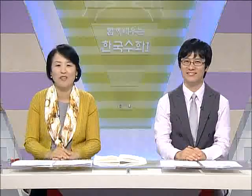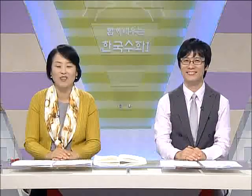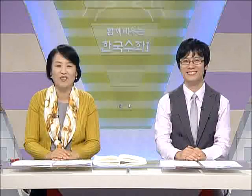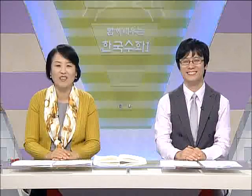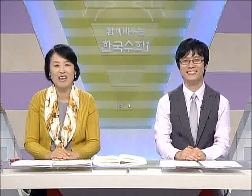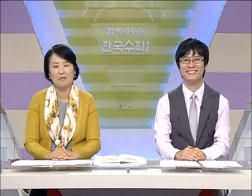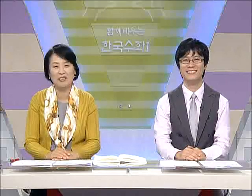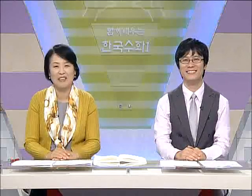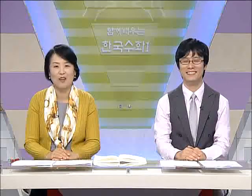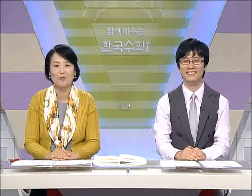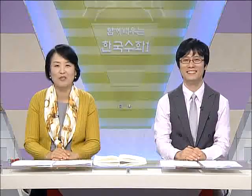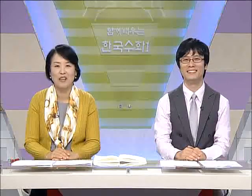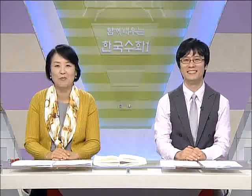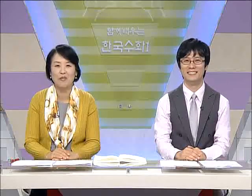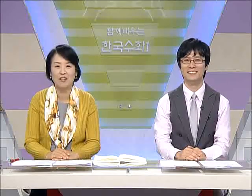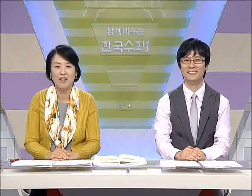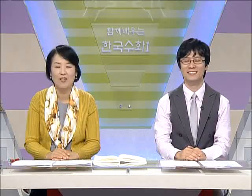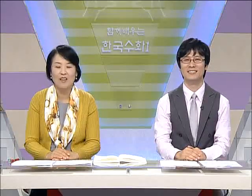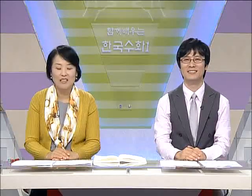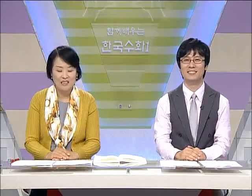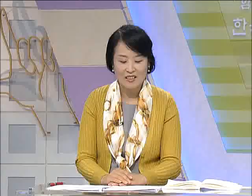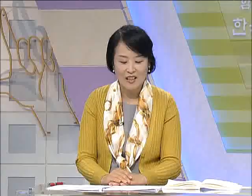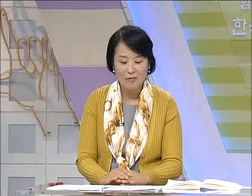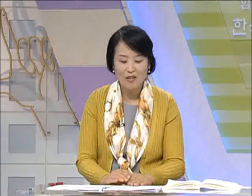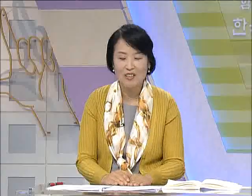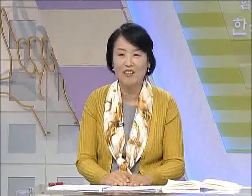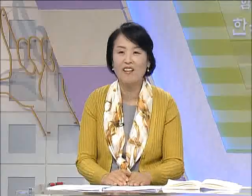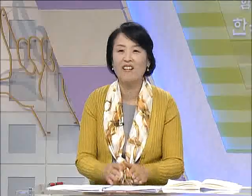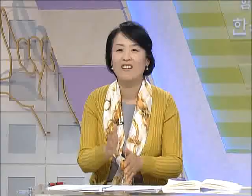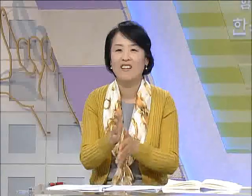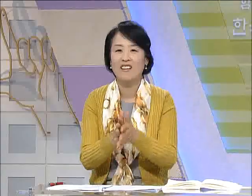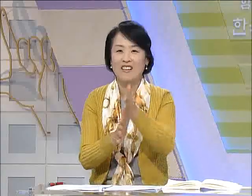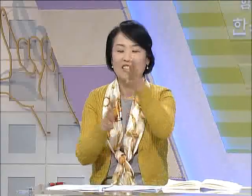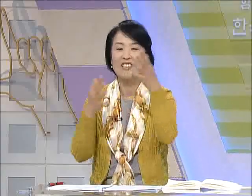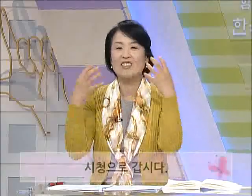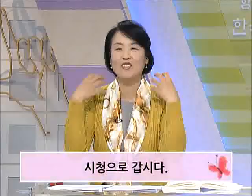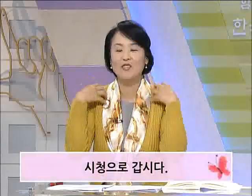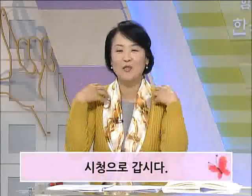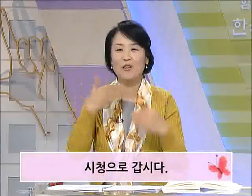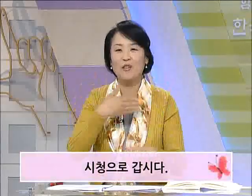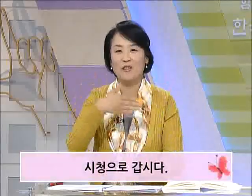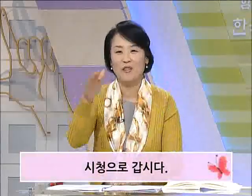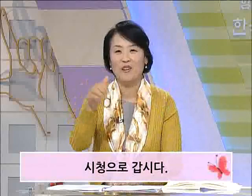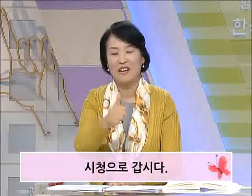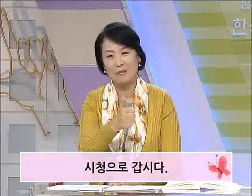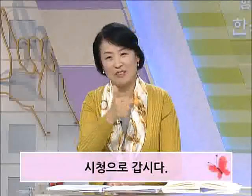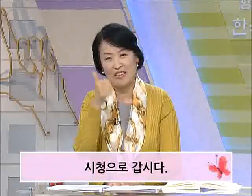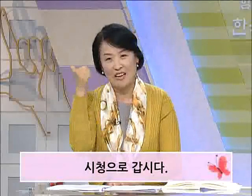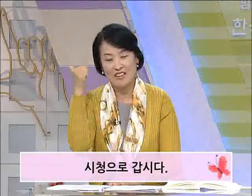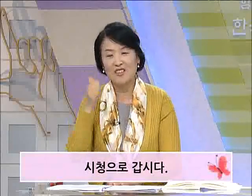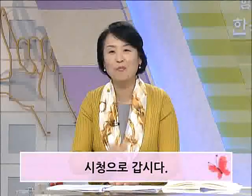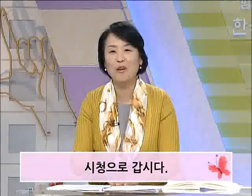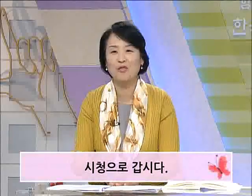어디 어디를 갑시다라고 부탁해볼 건데요. 자, 제일 먼저 시청으로 갑시다. 시청